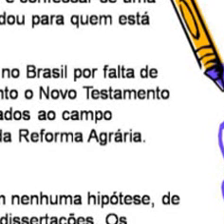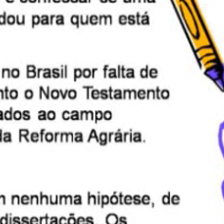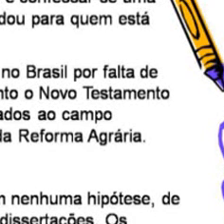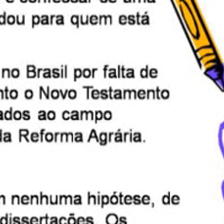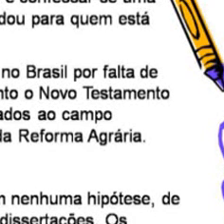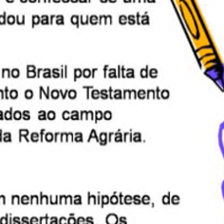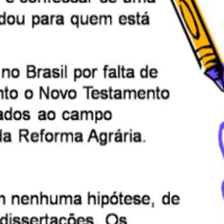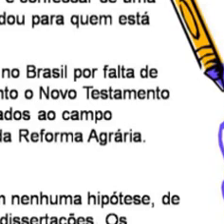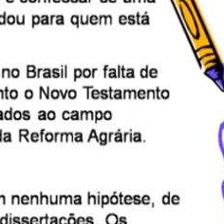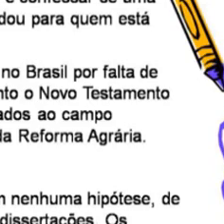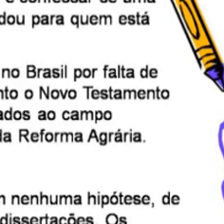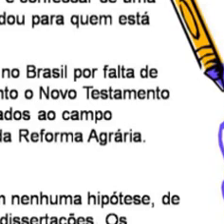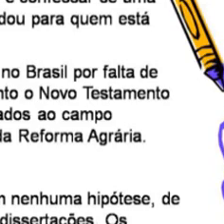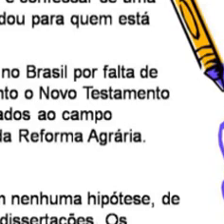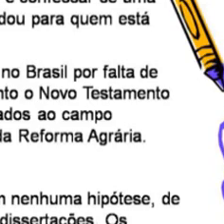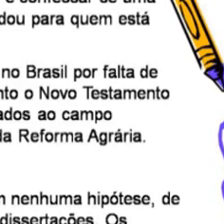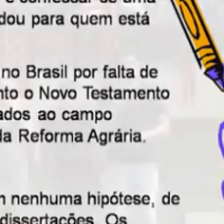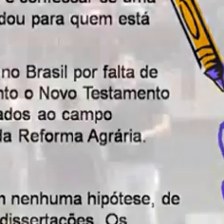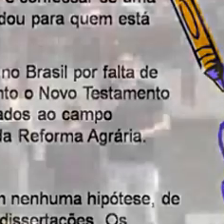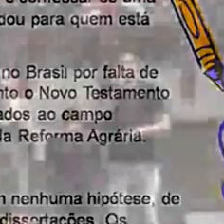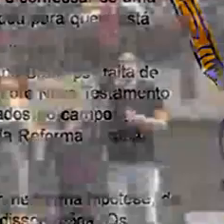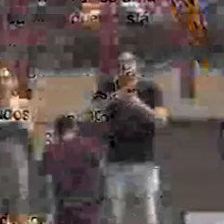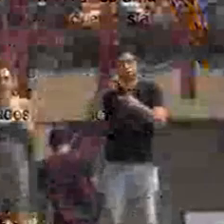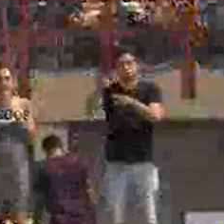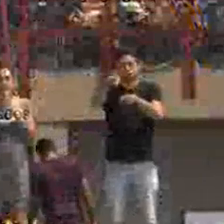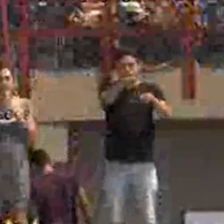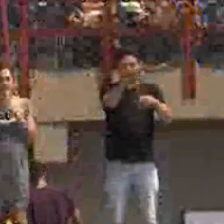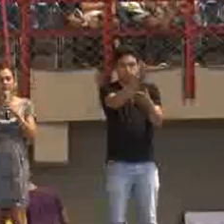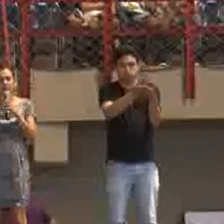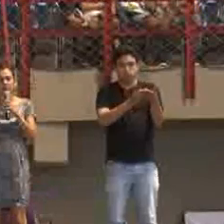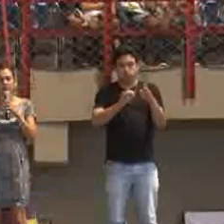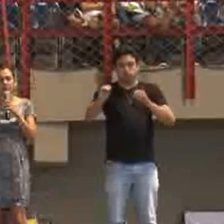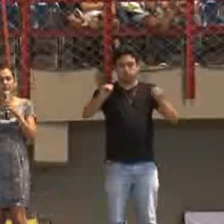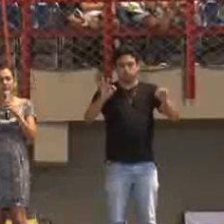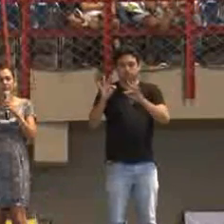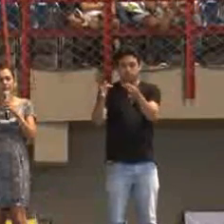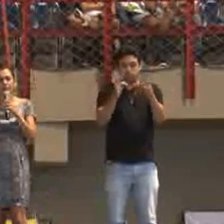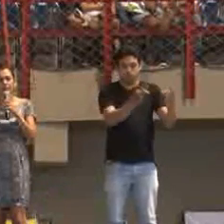brasileiro, resolveriam o problema da reforma agrária.